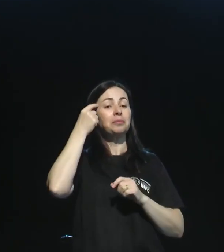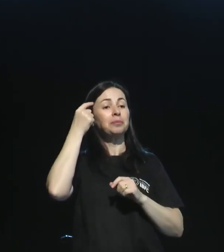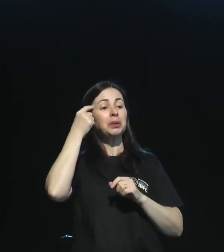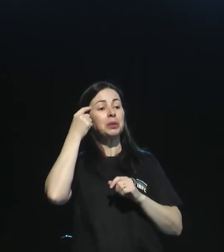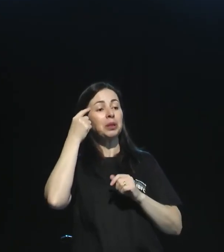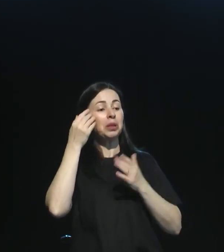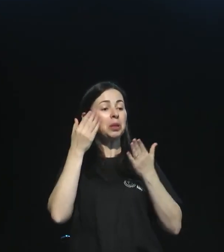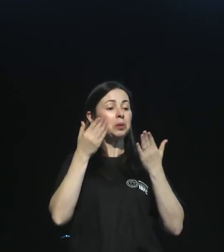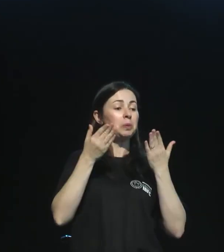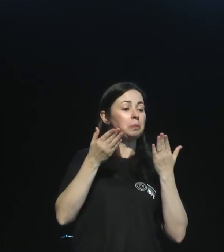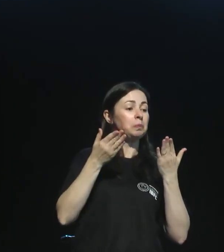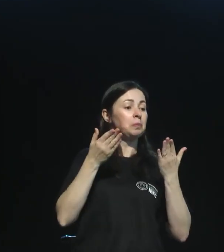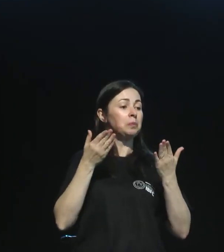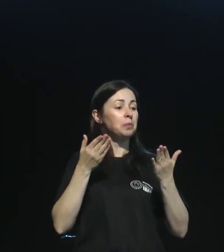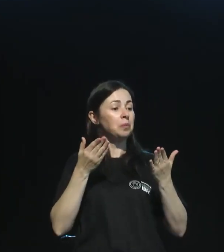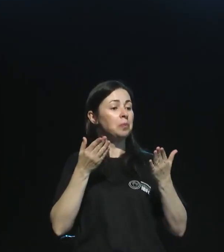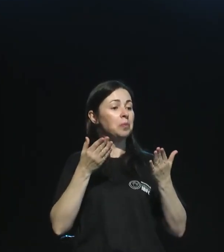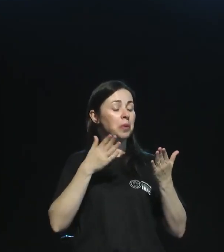nossa verdade.